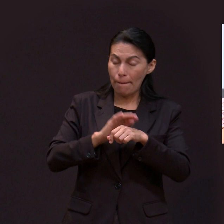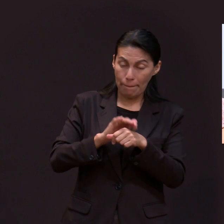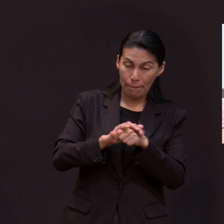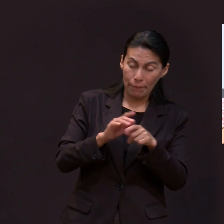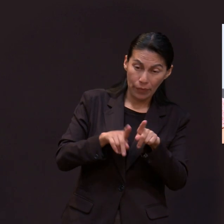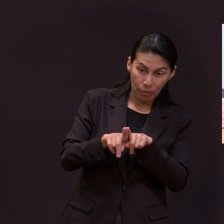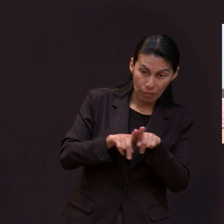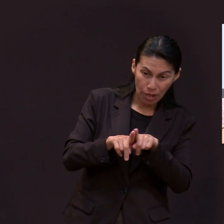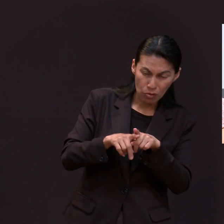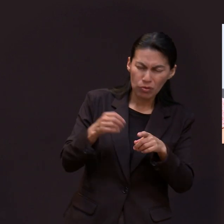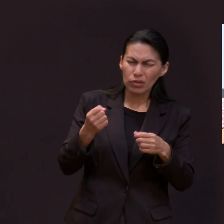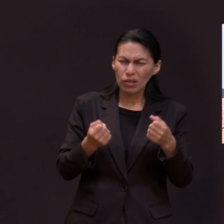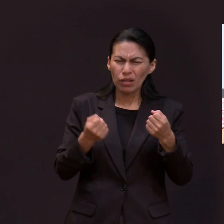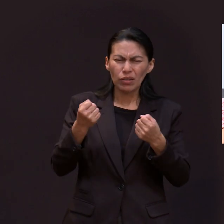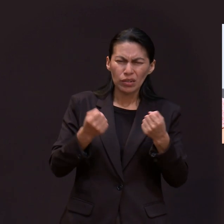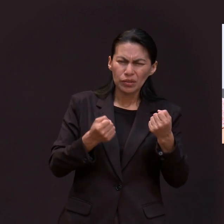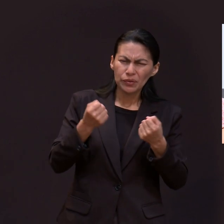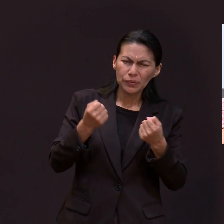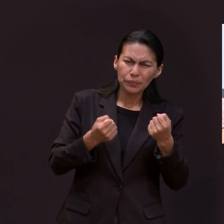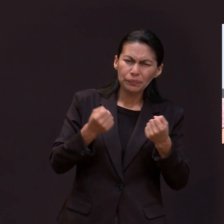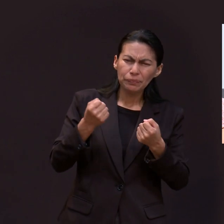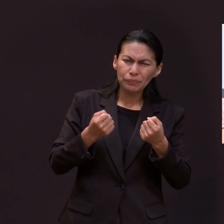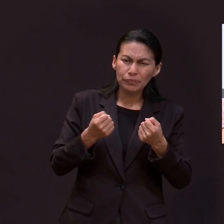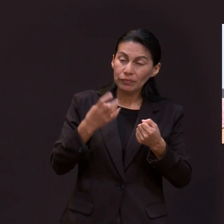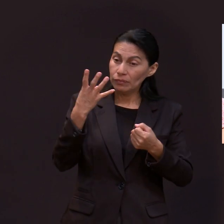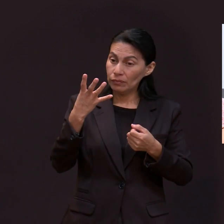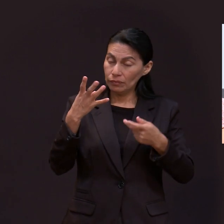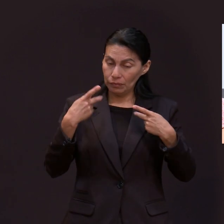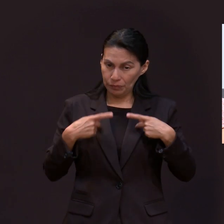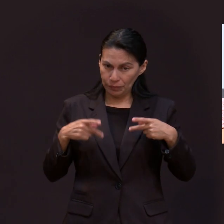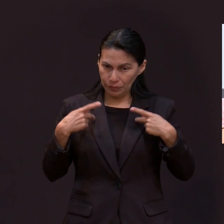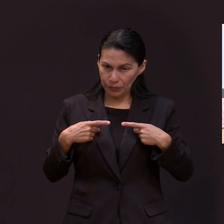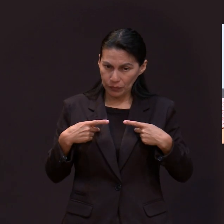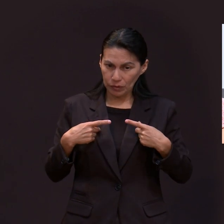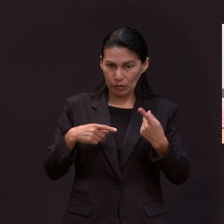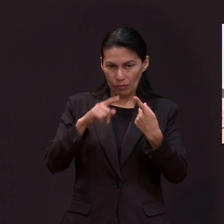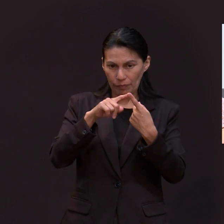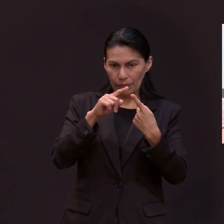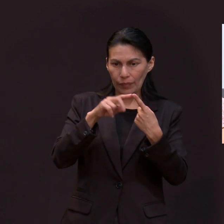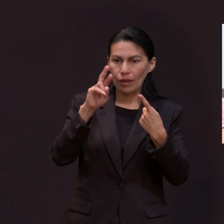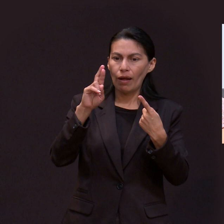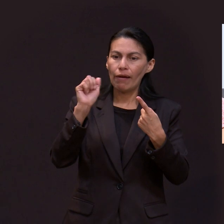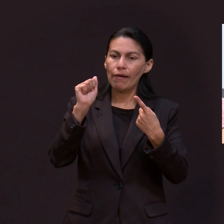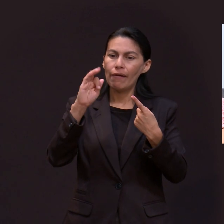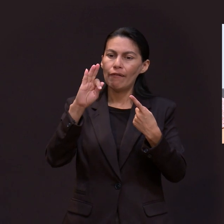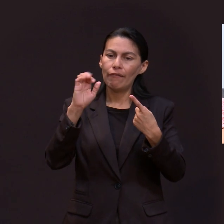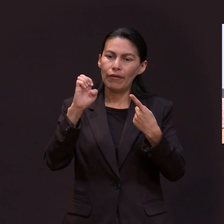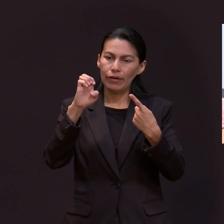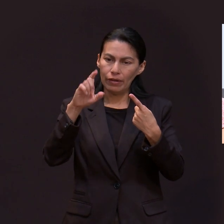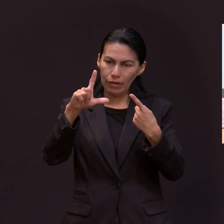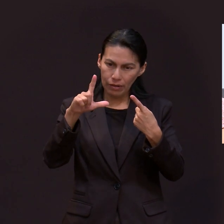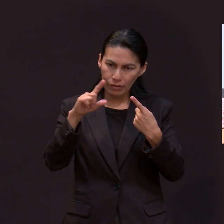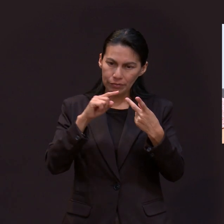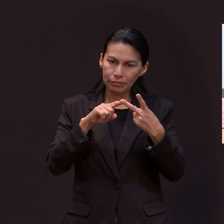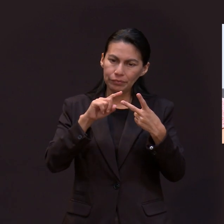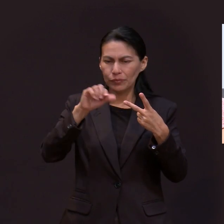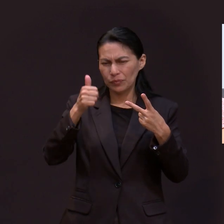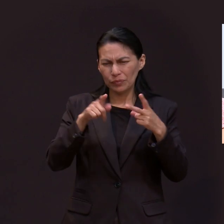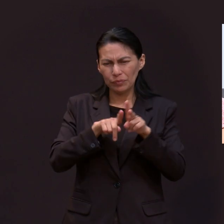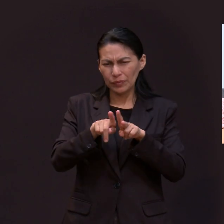el carro de mi hermano que se llamaba ricardo y van cuatro personas y va rafael